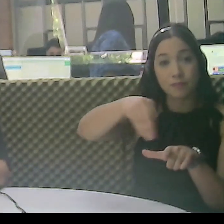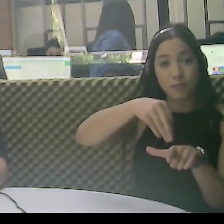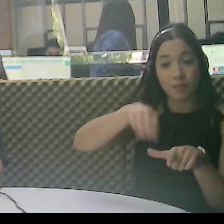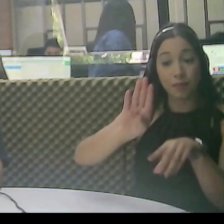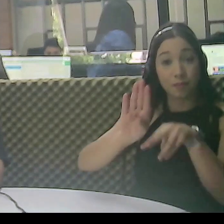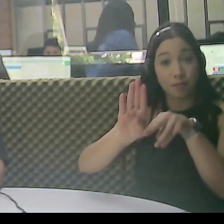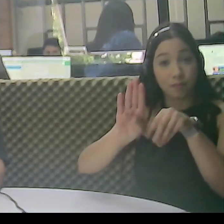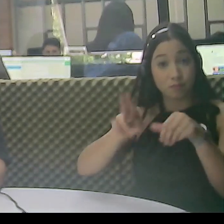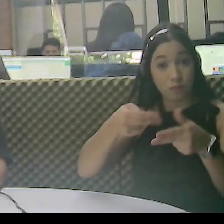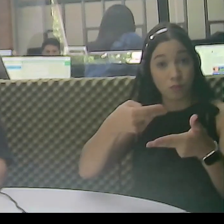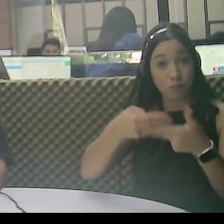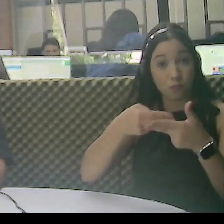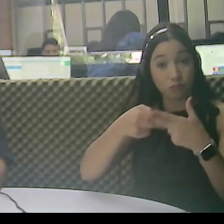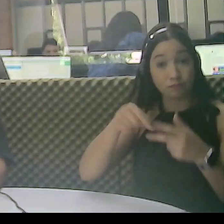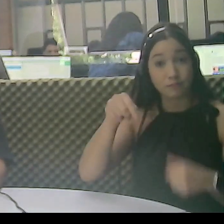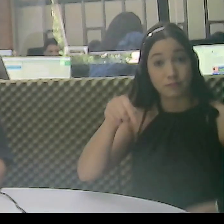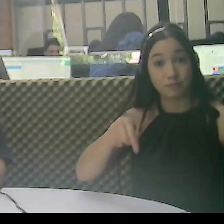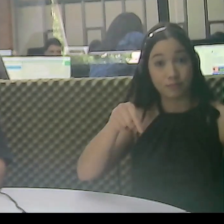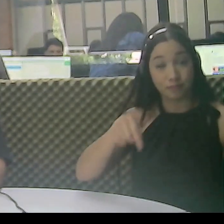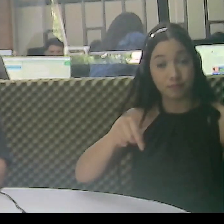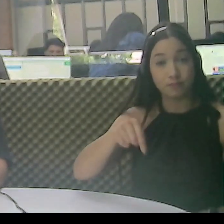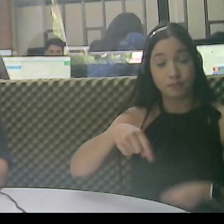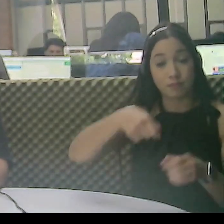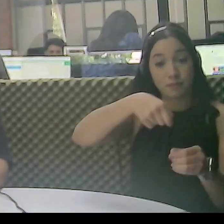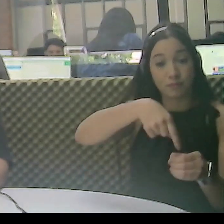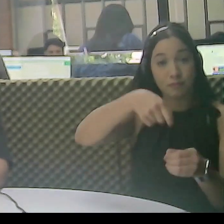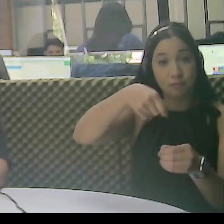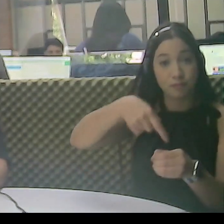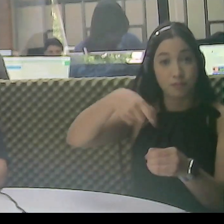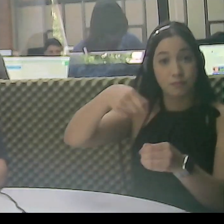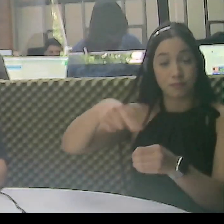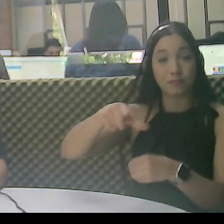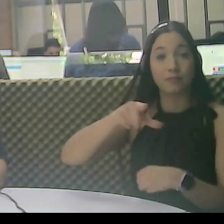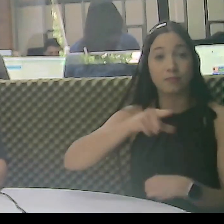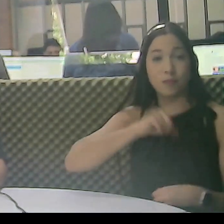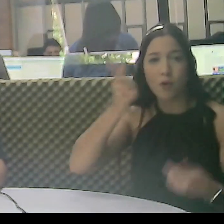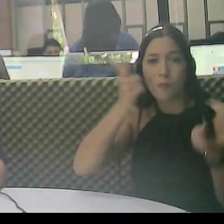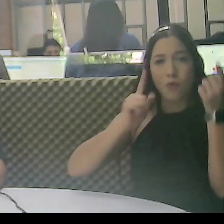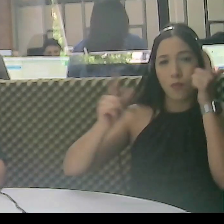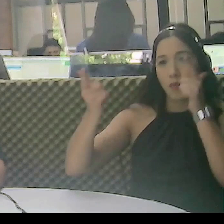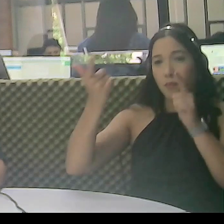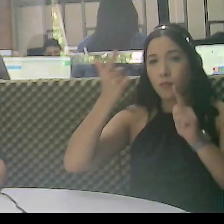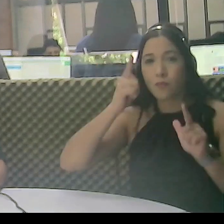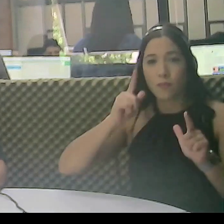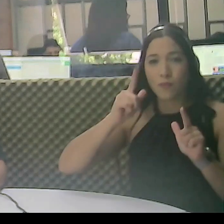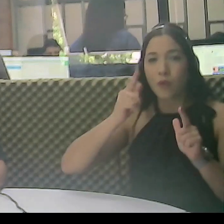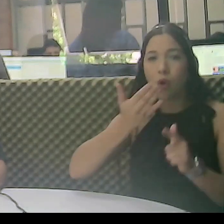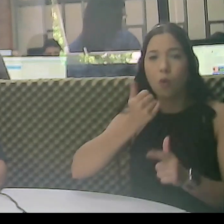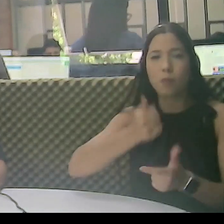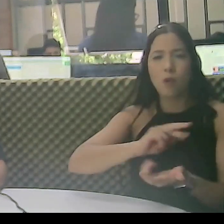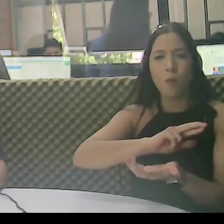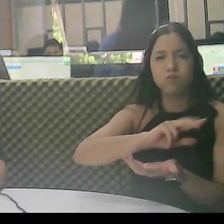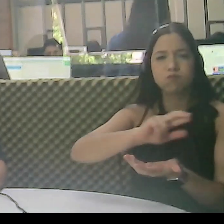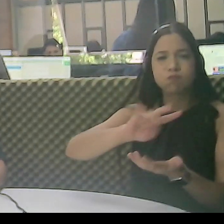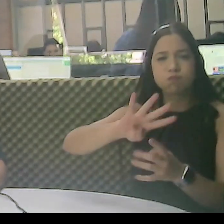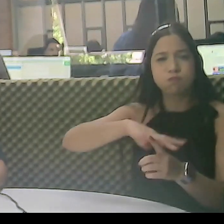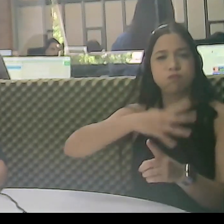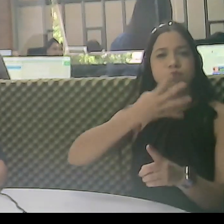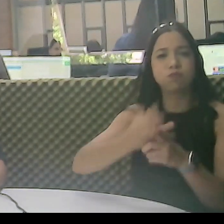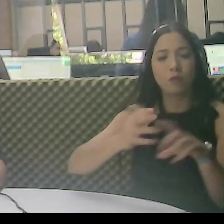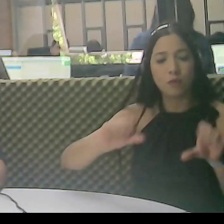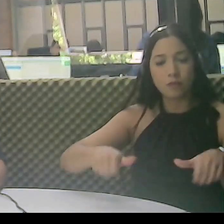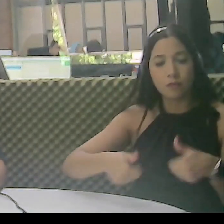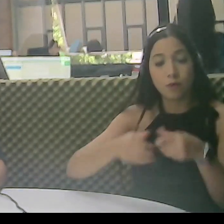basalto, quando ele é utilizado nas culturas, ele não só gera ganhos de produtividade, melhoria de